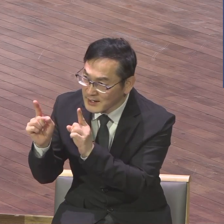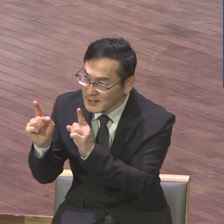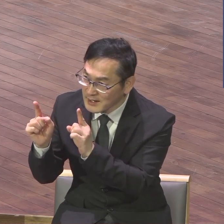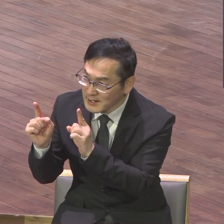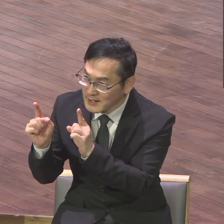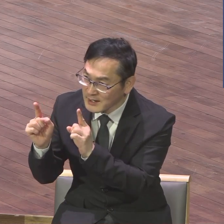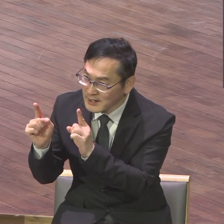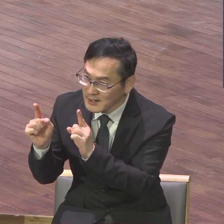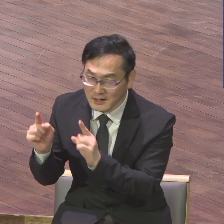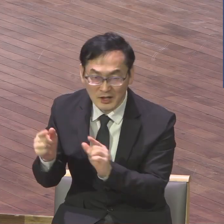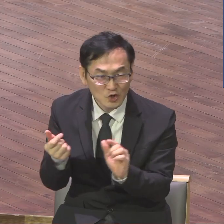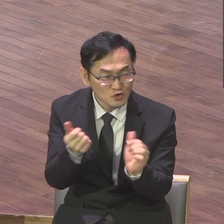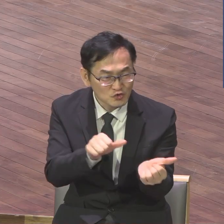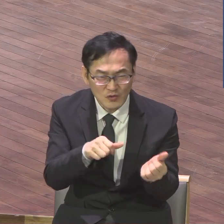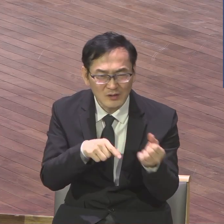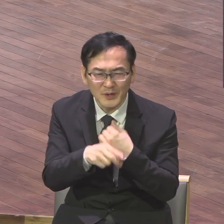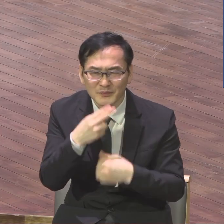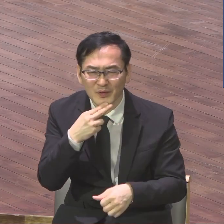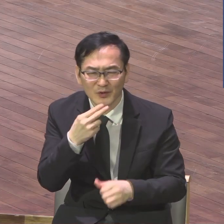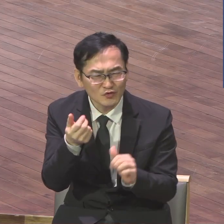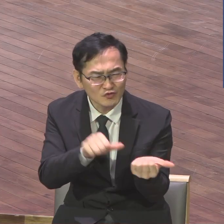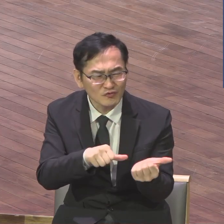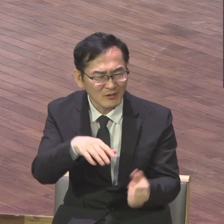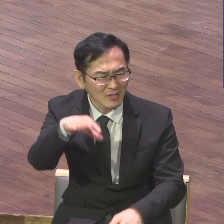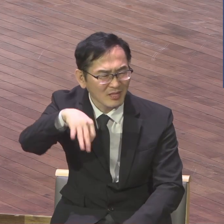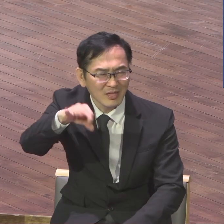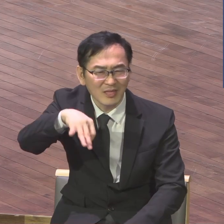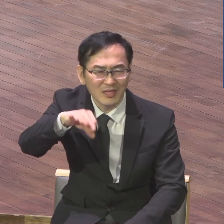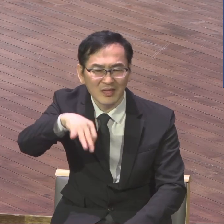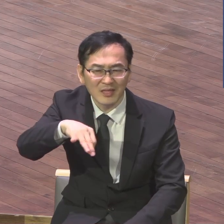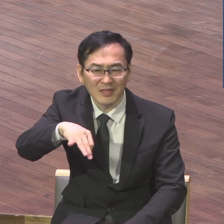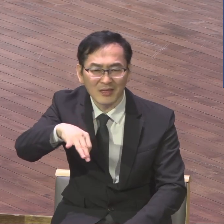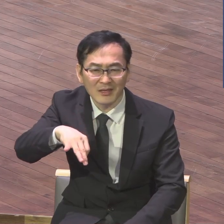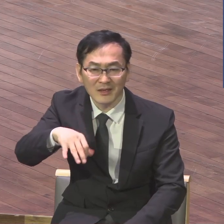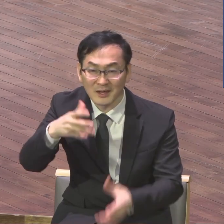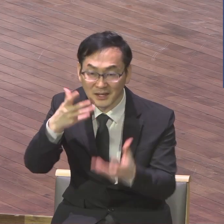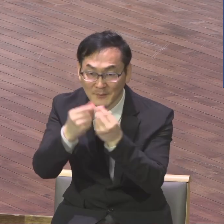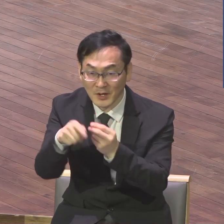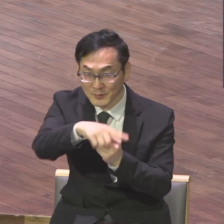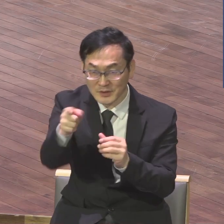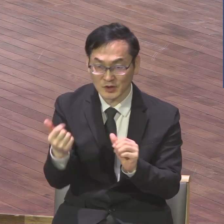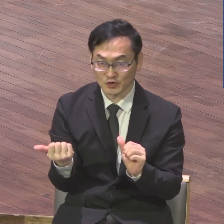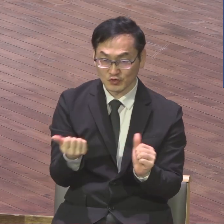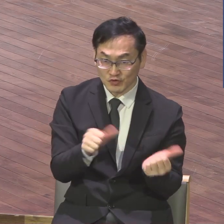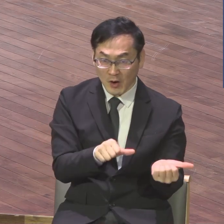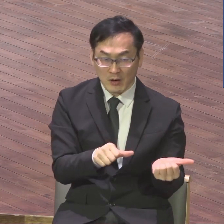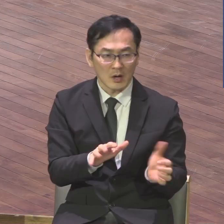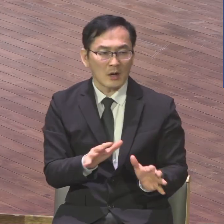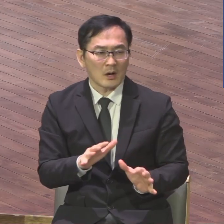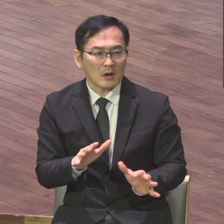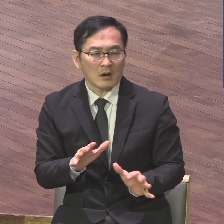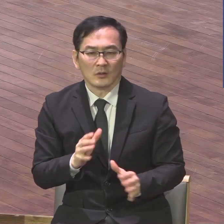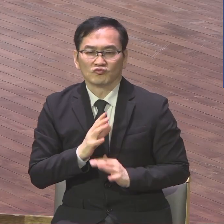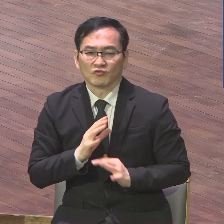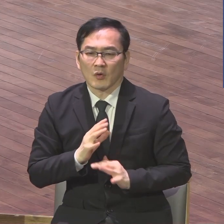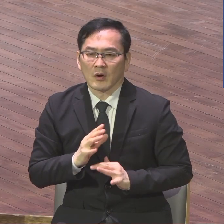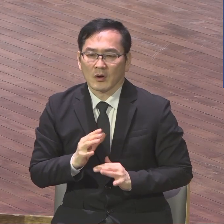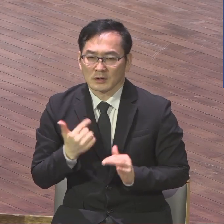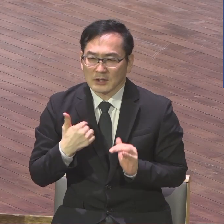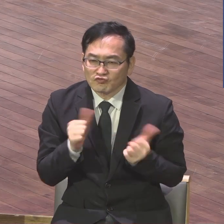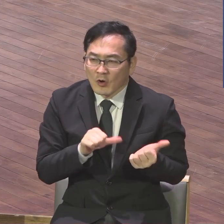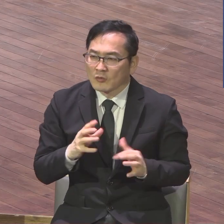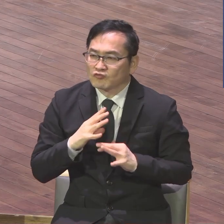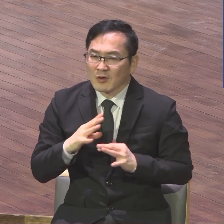죽음이 아무 의미가 없다는 것입니다. 여러분 죽음을 굉장하게 보는데 죽음에 아무 의미가